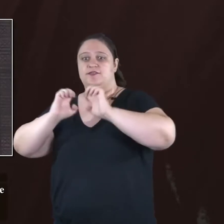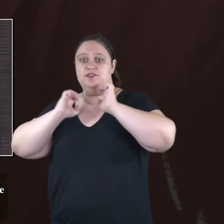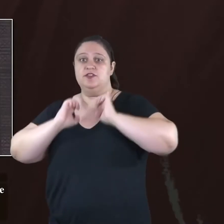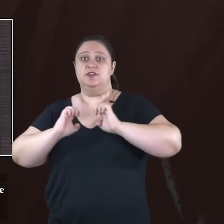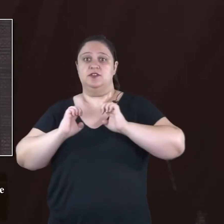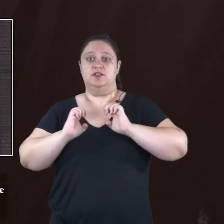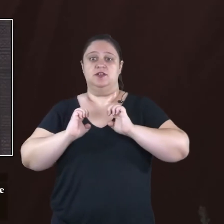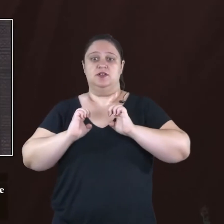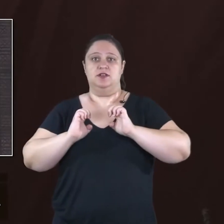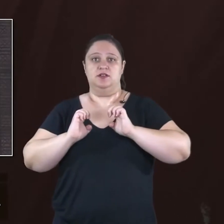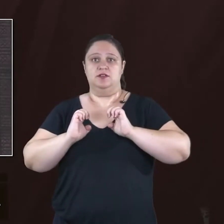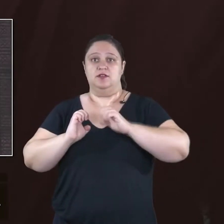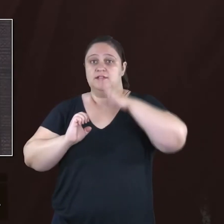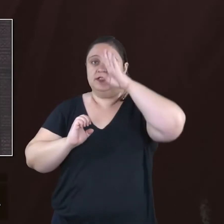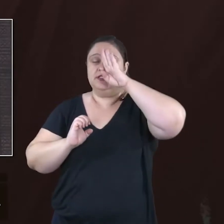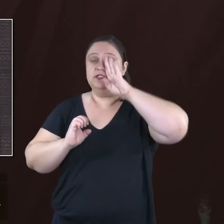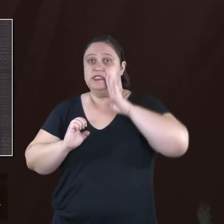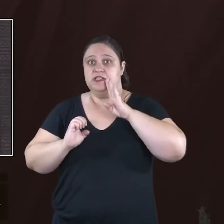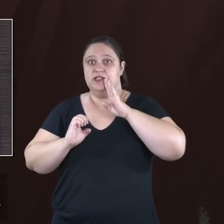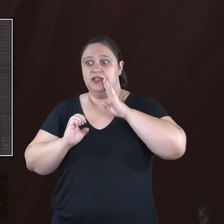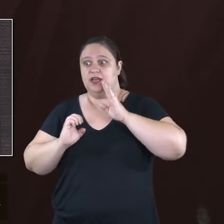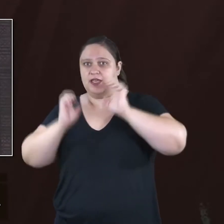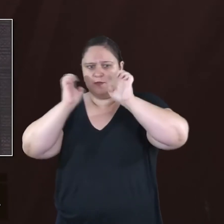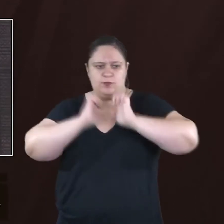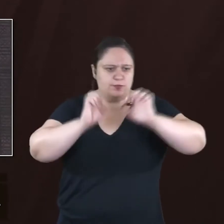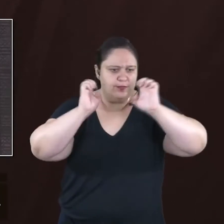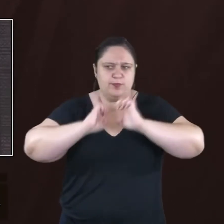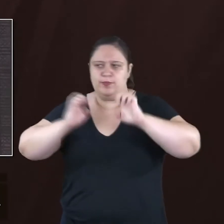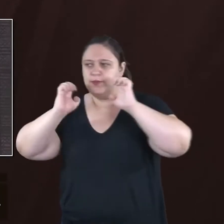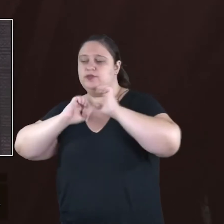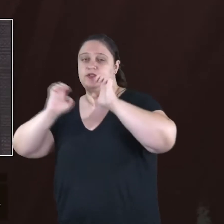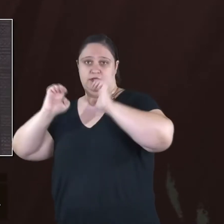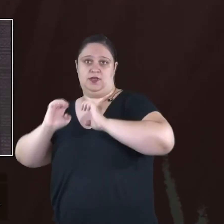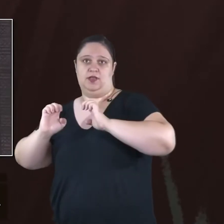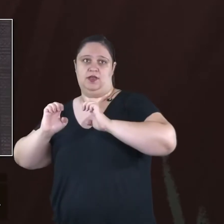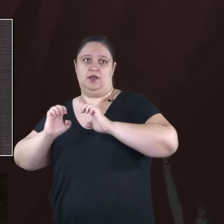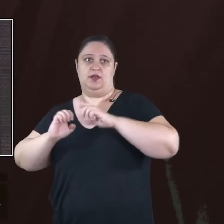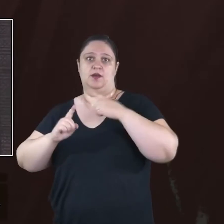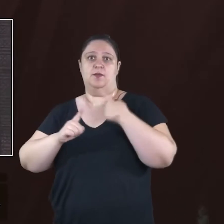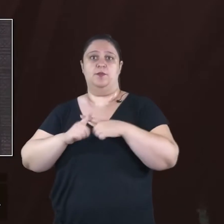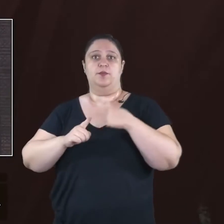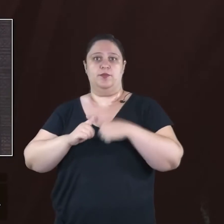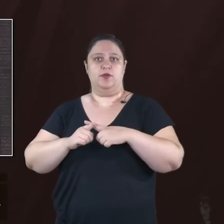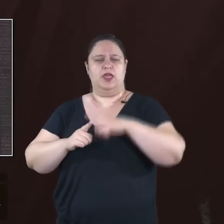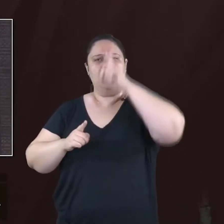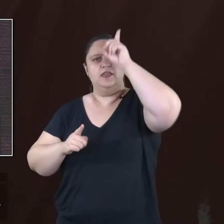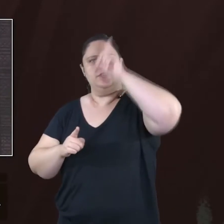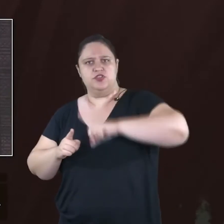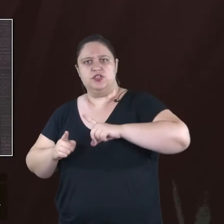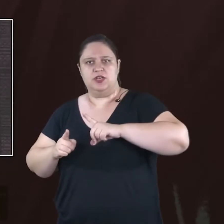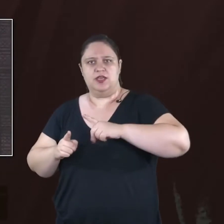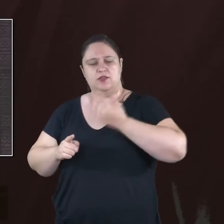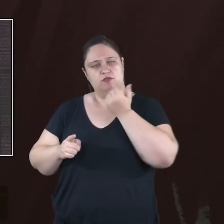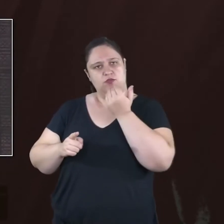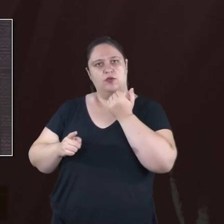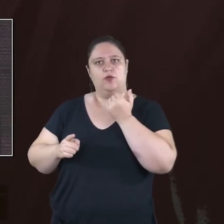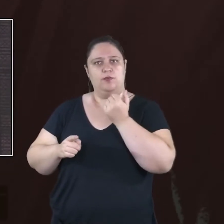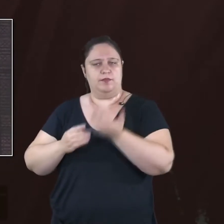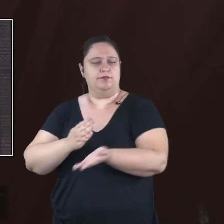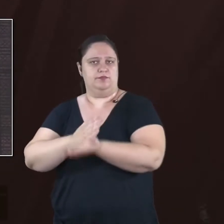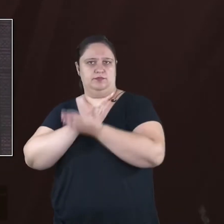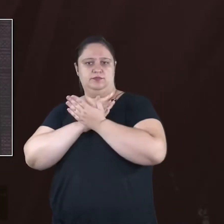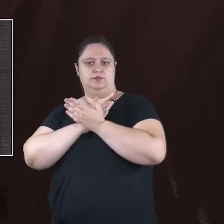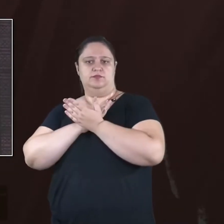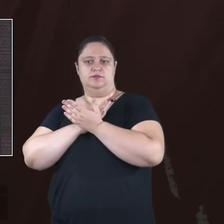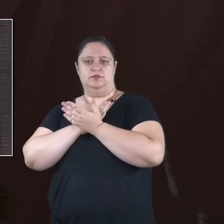de graça o Evangelho para não me valer do direito que ele me dá. Porque sendo livre de todos, firme escravo